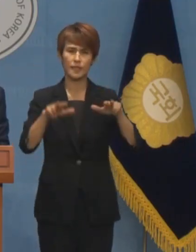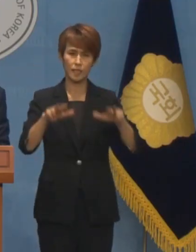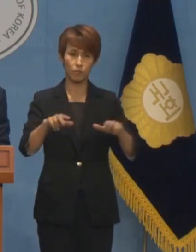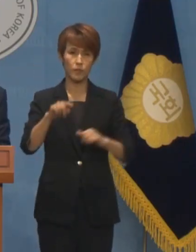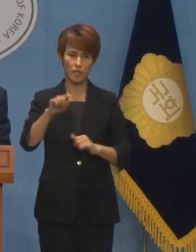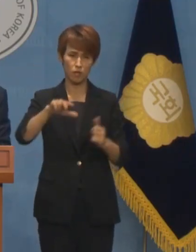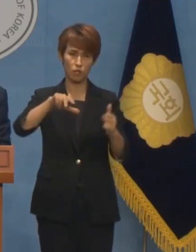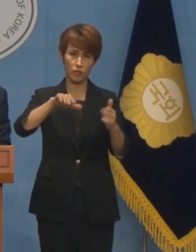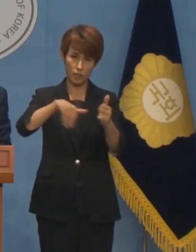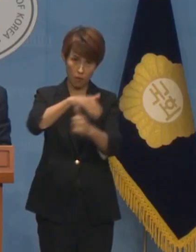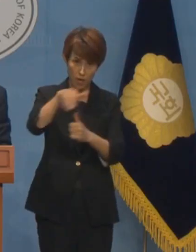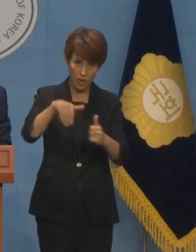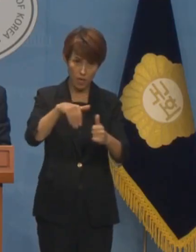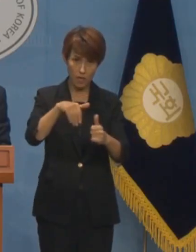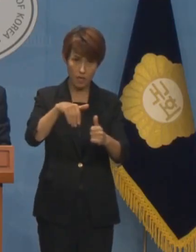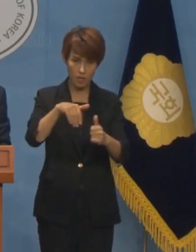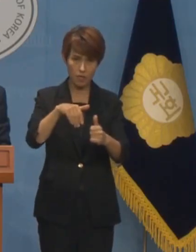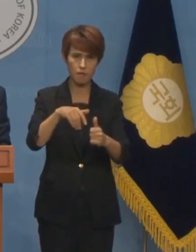사태를 안건으로